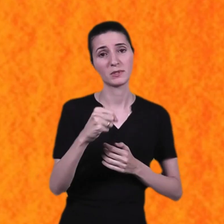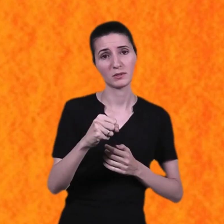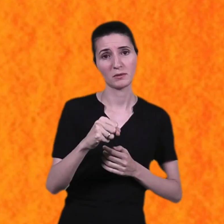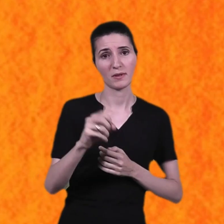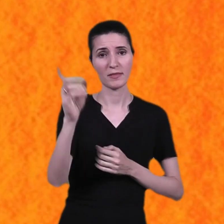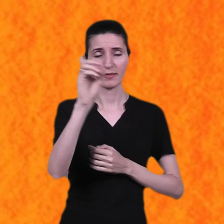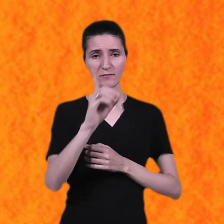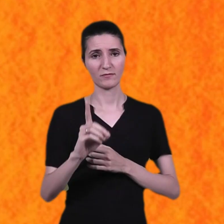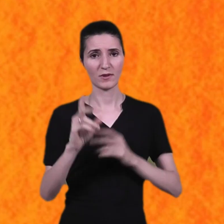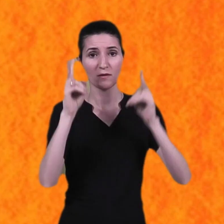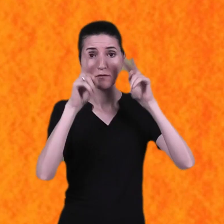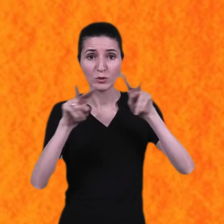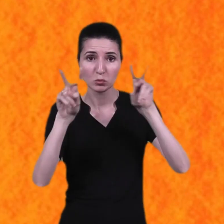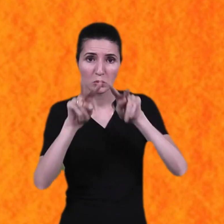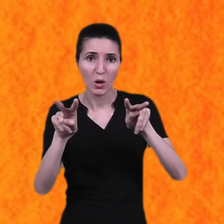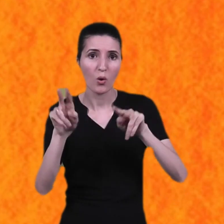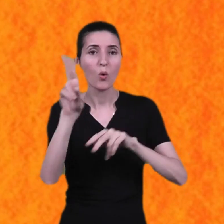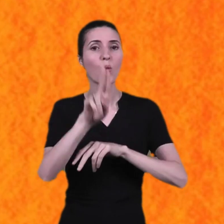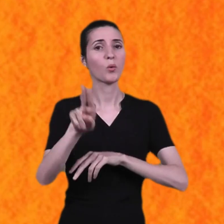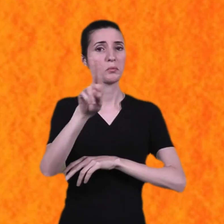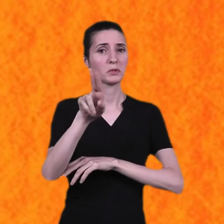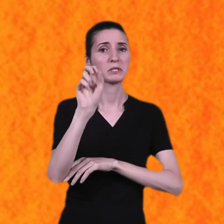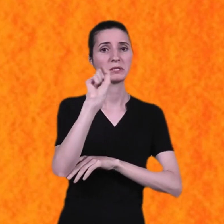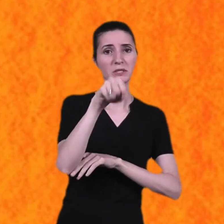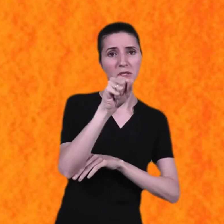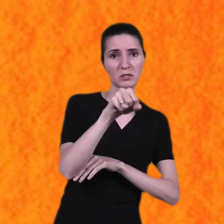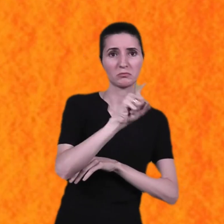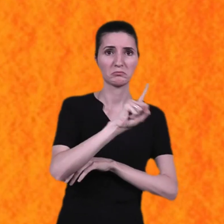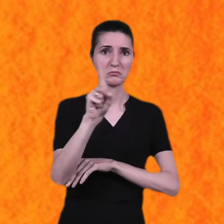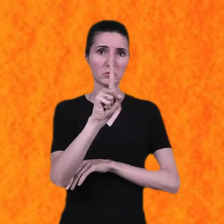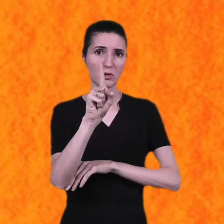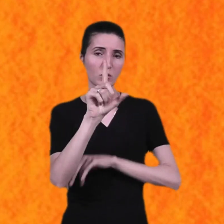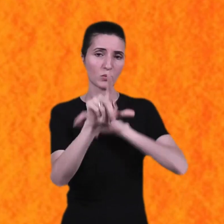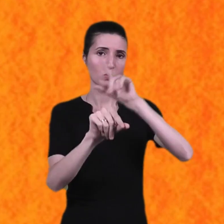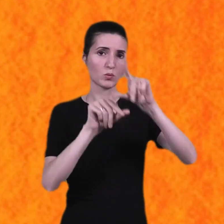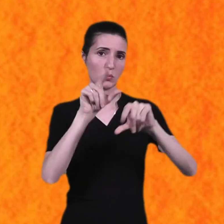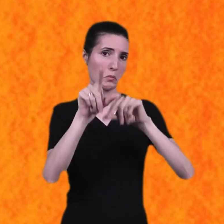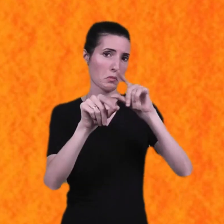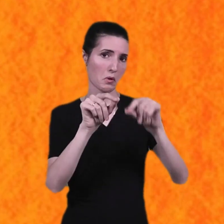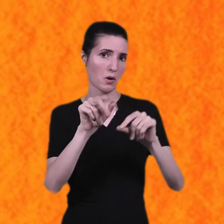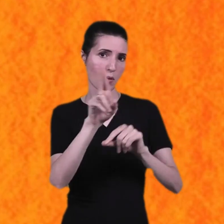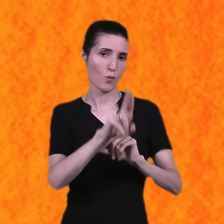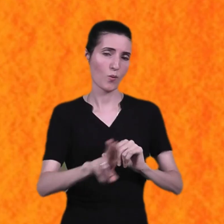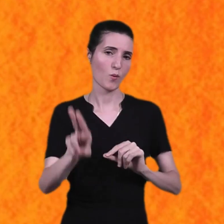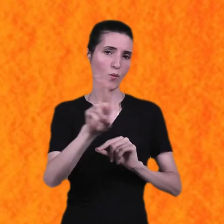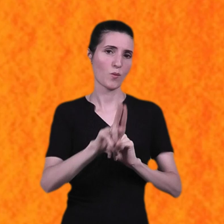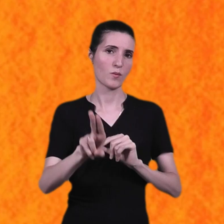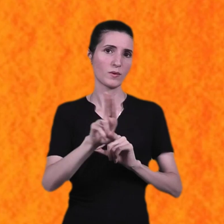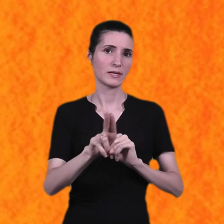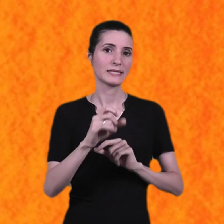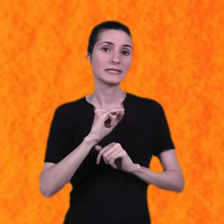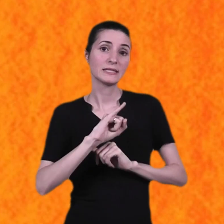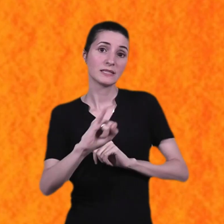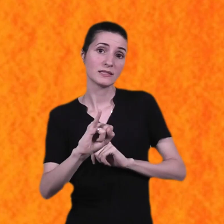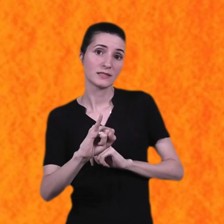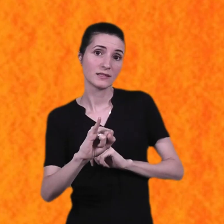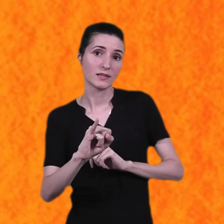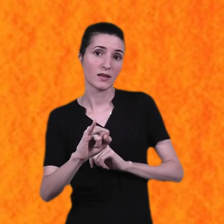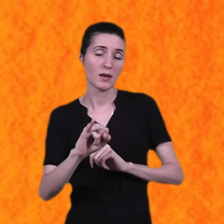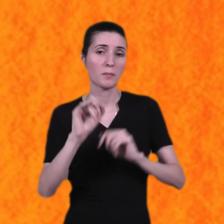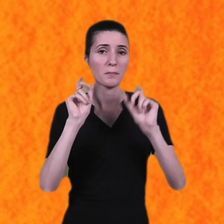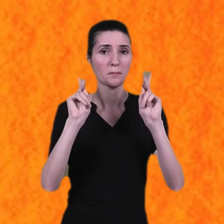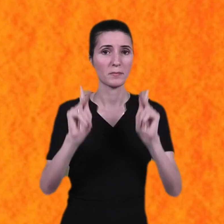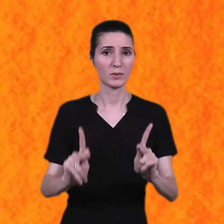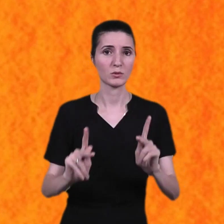deficiência visual quiser usar ou não, mas ela tem disponível, né? É a possibilidade de ter. O usar ou